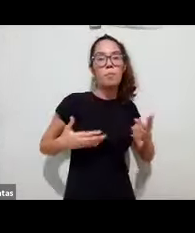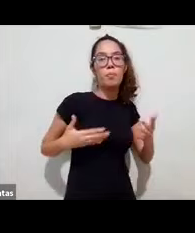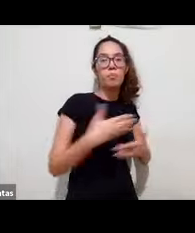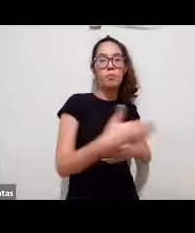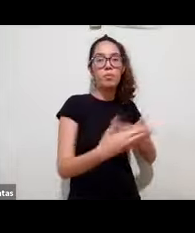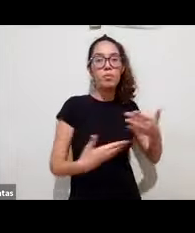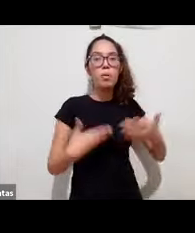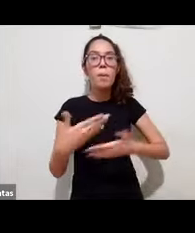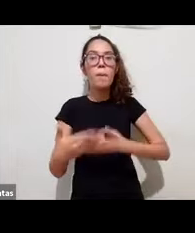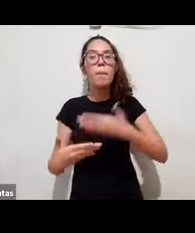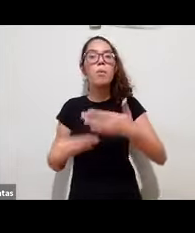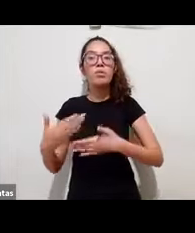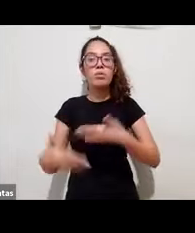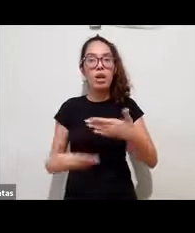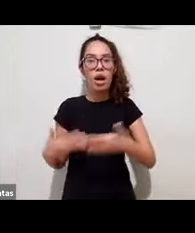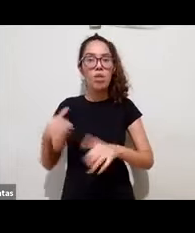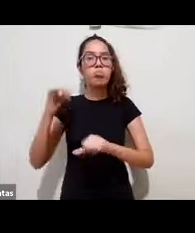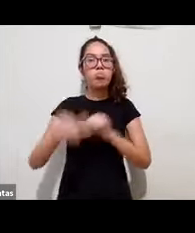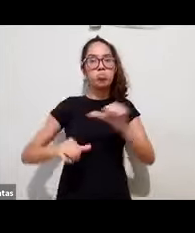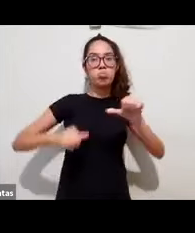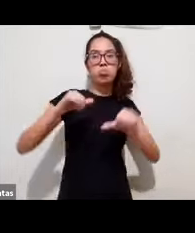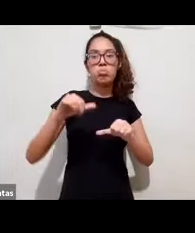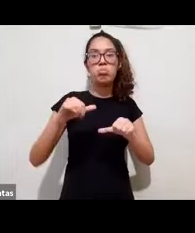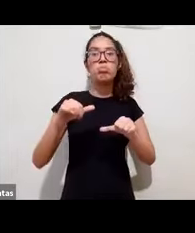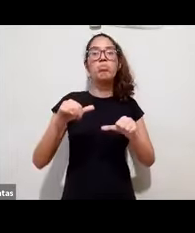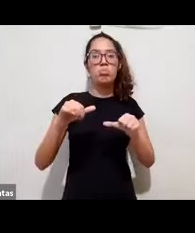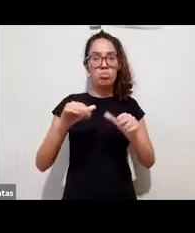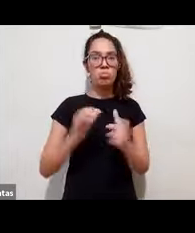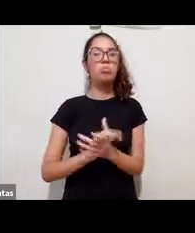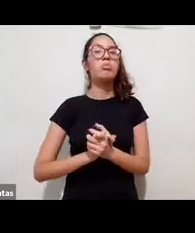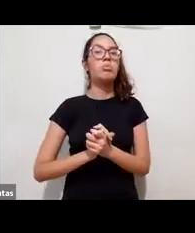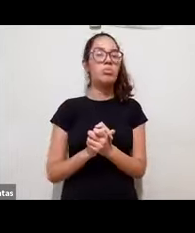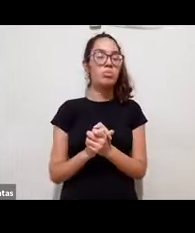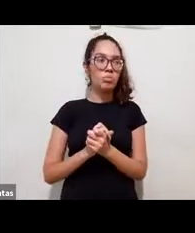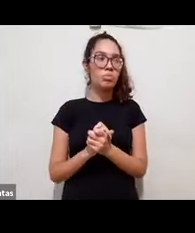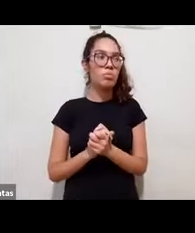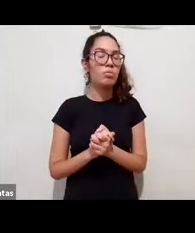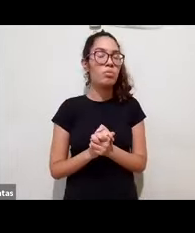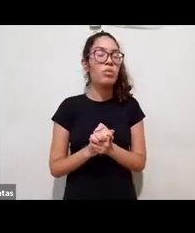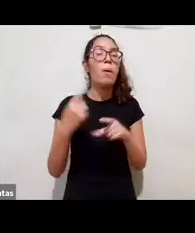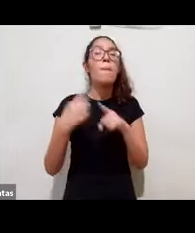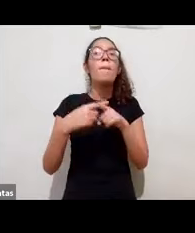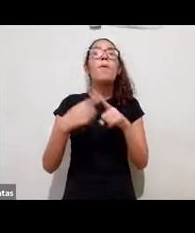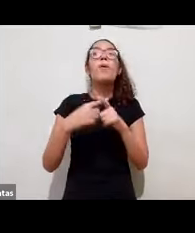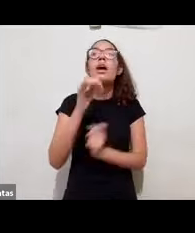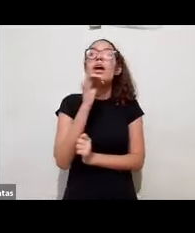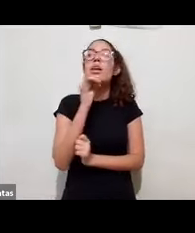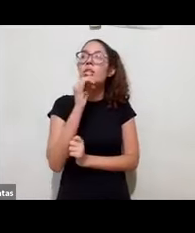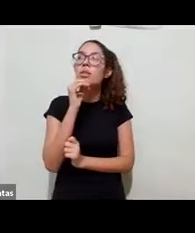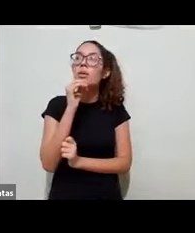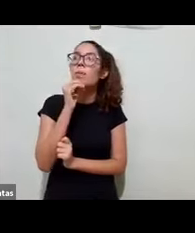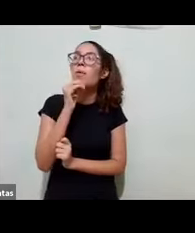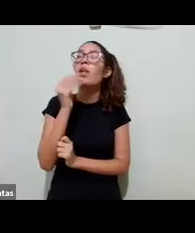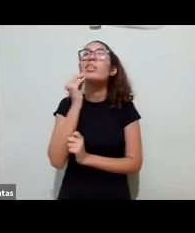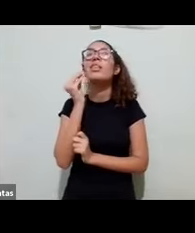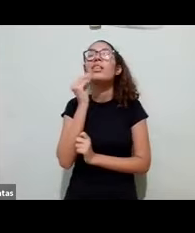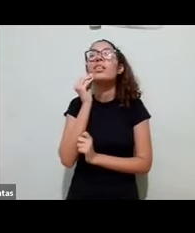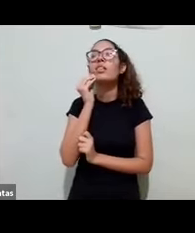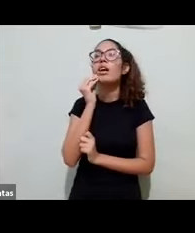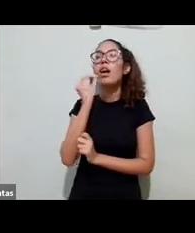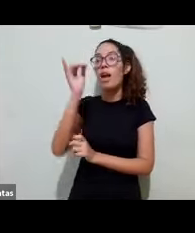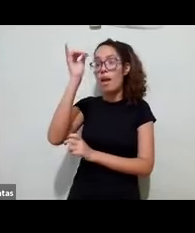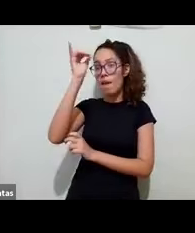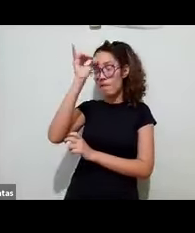de adoecimento das pessoas, é isso que vai fazer mudar. É isso que vai fazer, inclusive, com que a gente precise cada vez menos de alguns